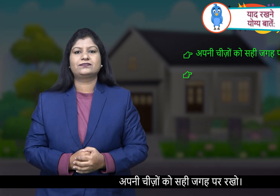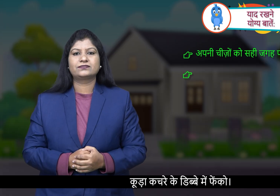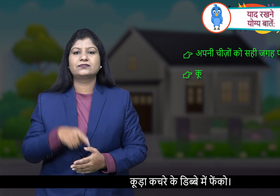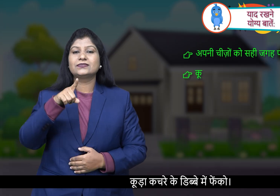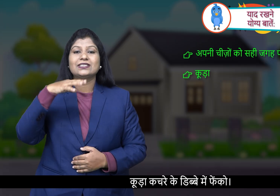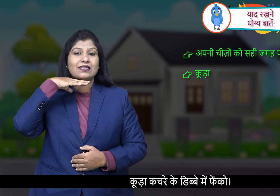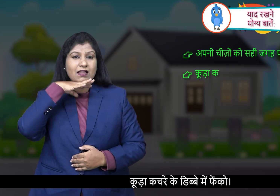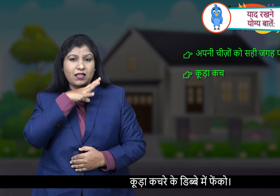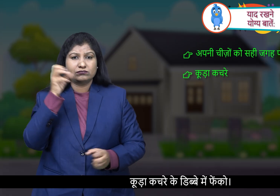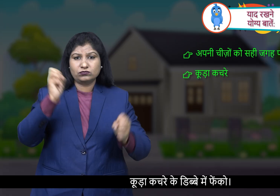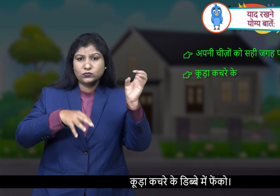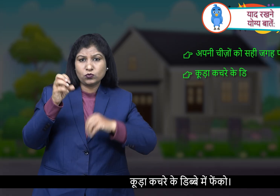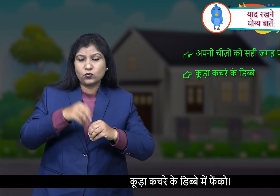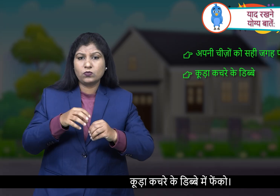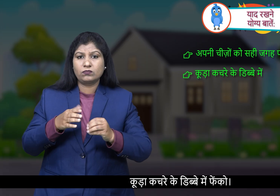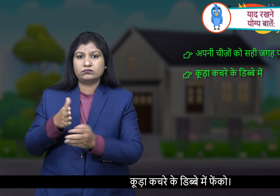कूड़ा कचरे के डिब्बे में फेंको।